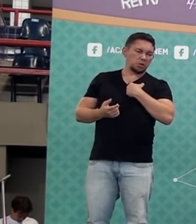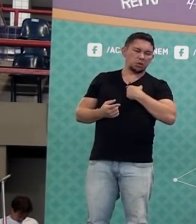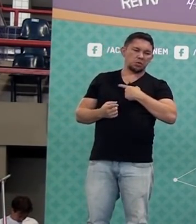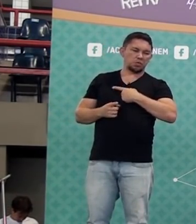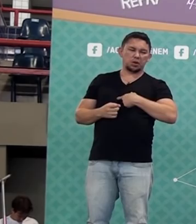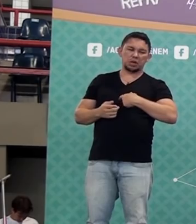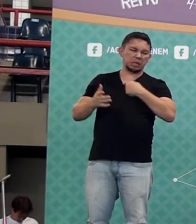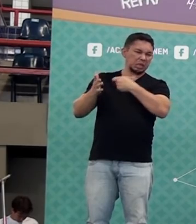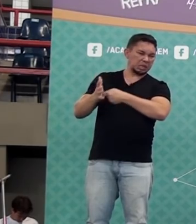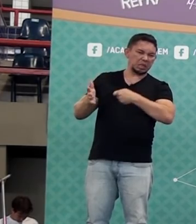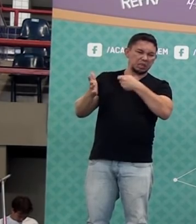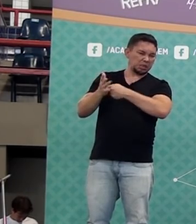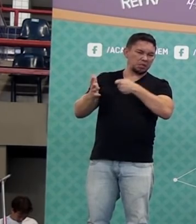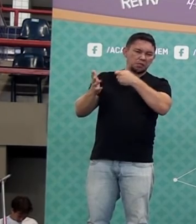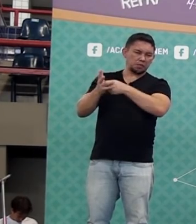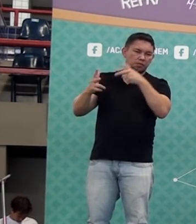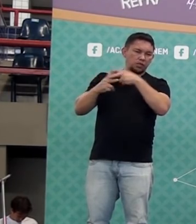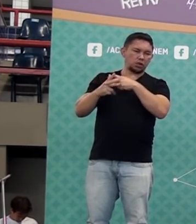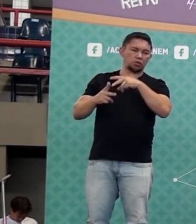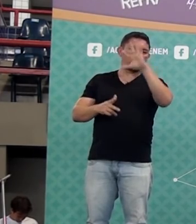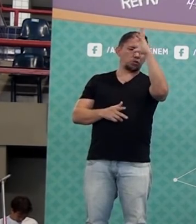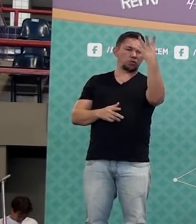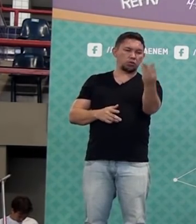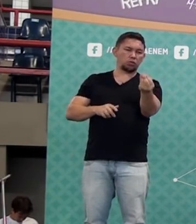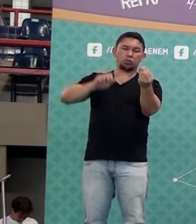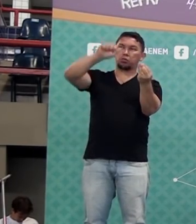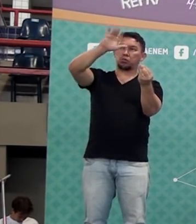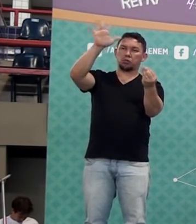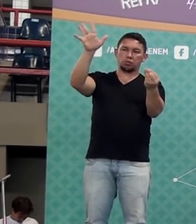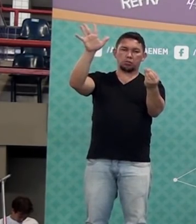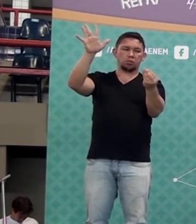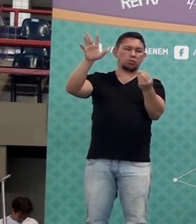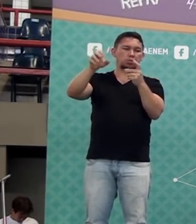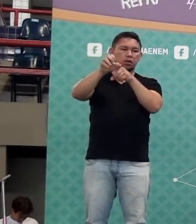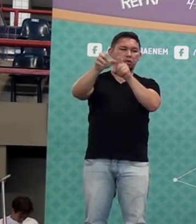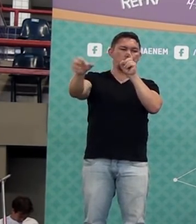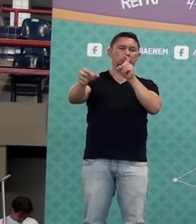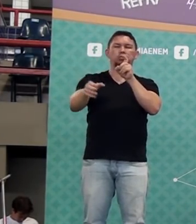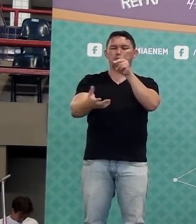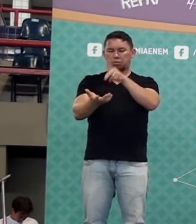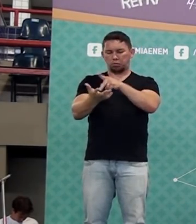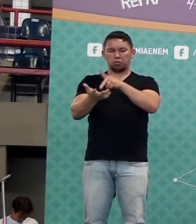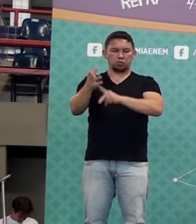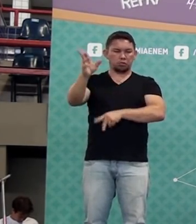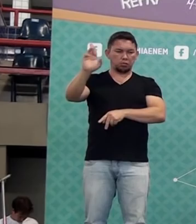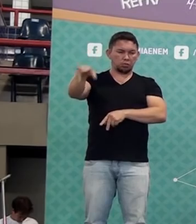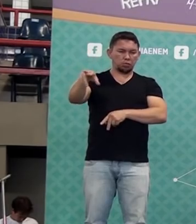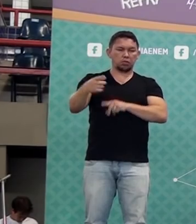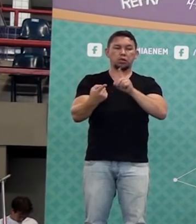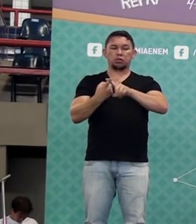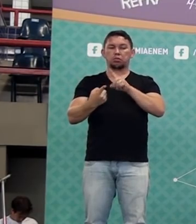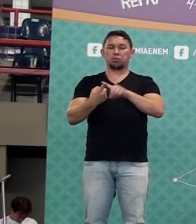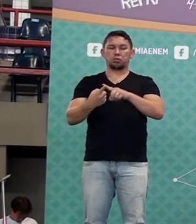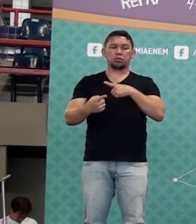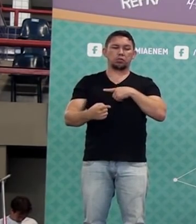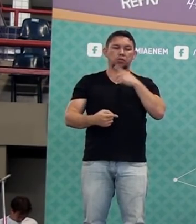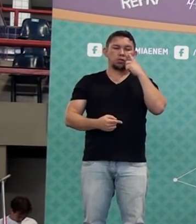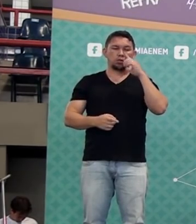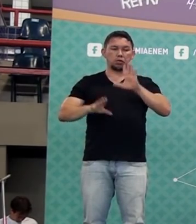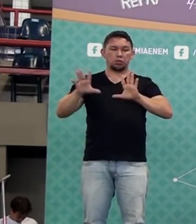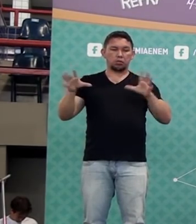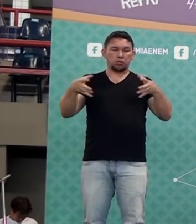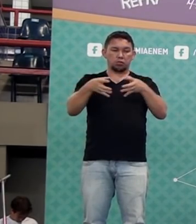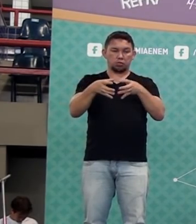das comunidades dos vários países africanos e asiáticos pela sua independência, sem dúvida. Um marco para isso aí foi a Conferência